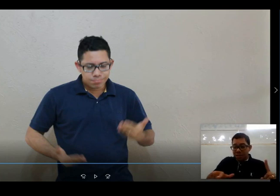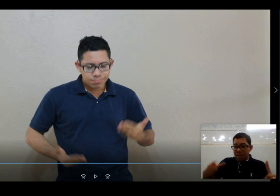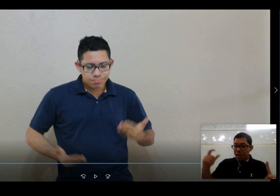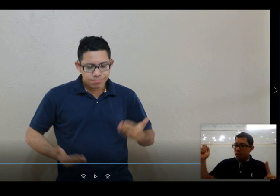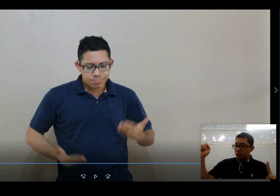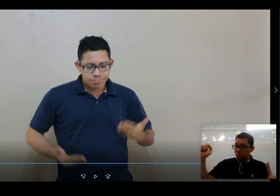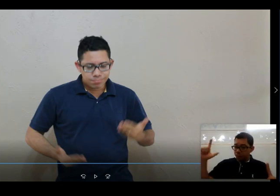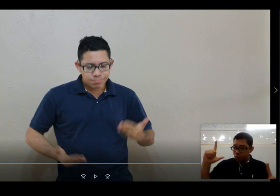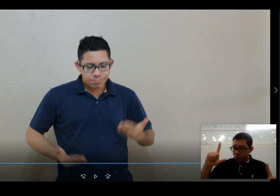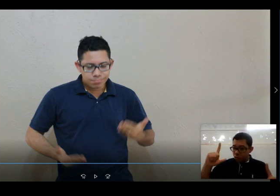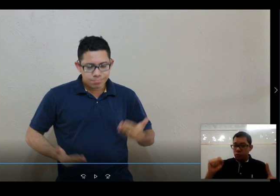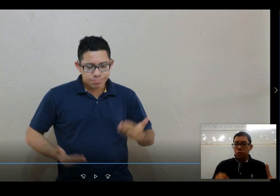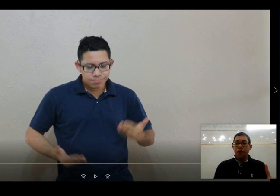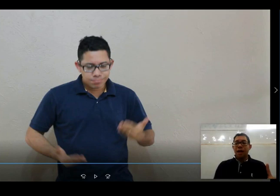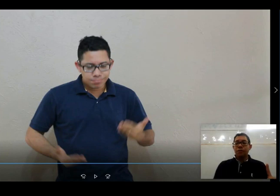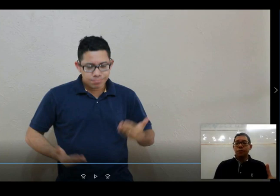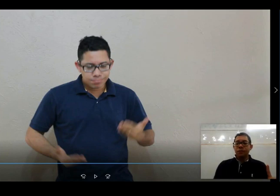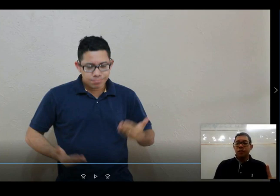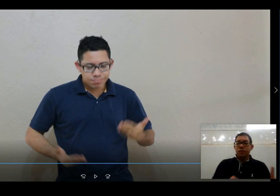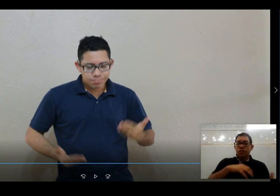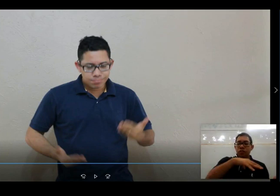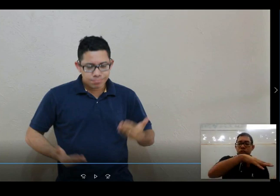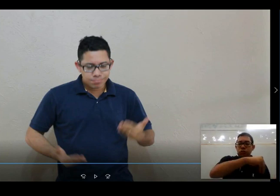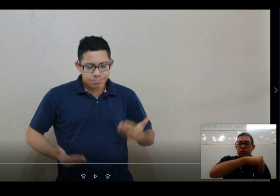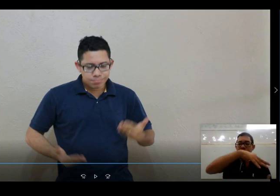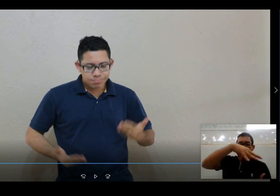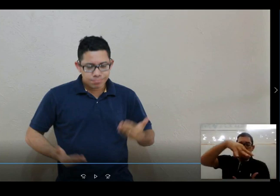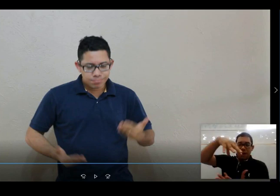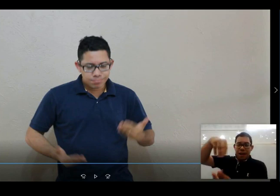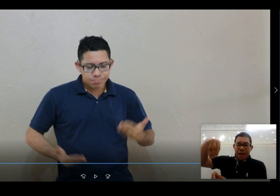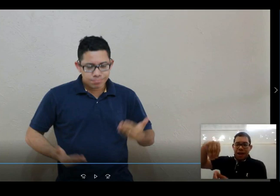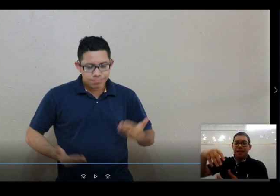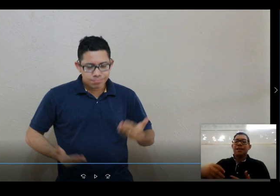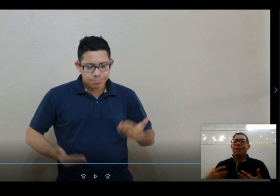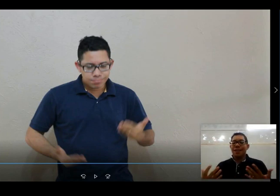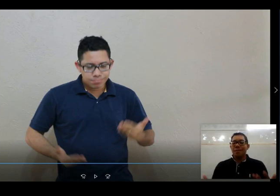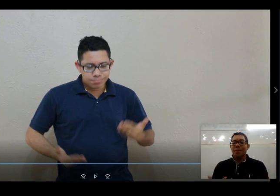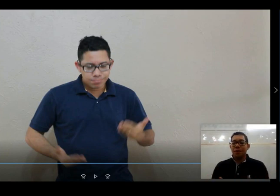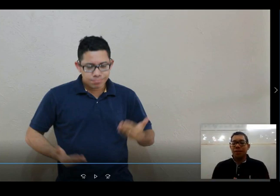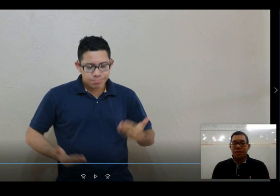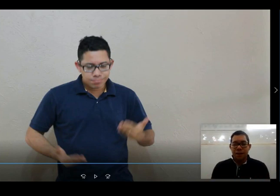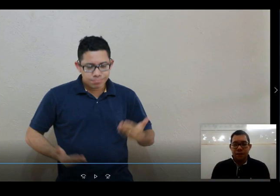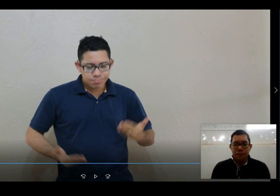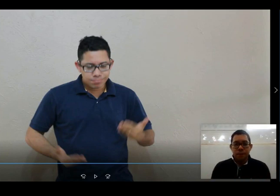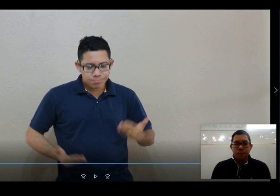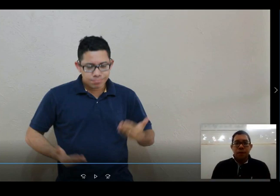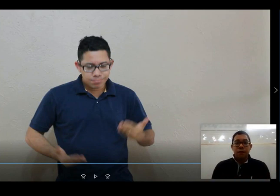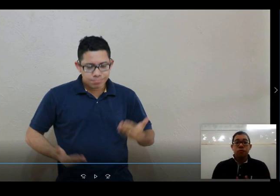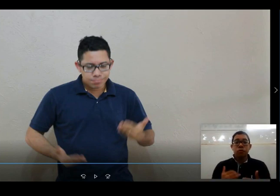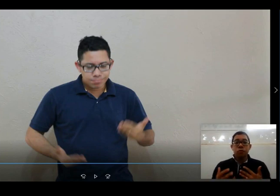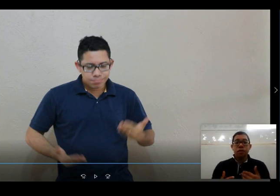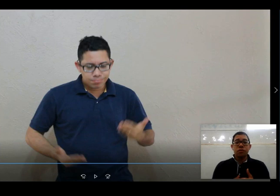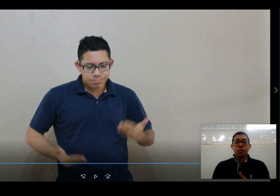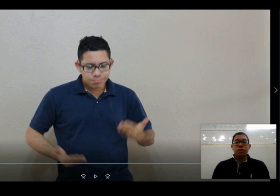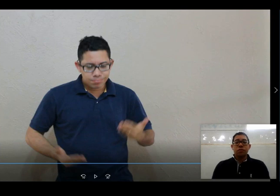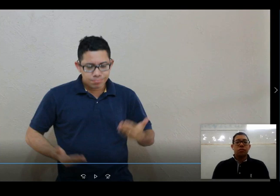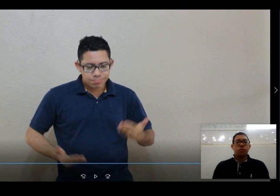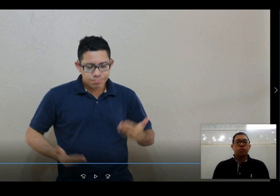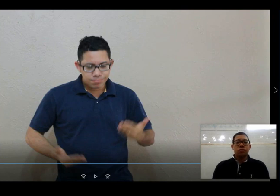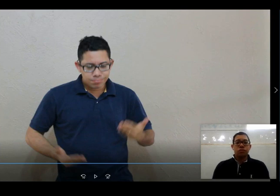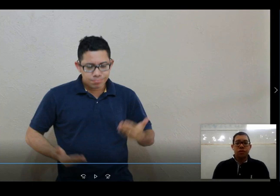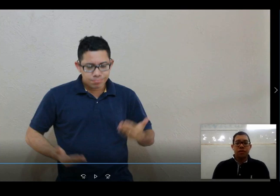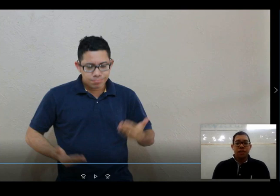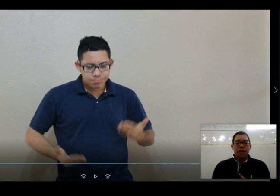coloquei o deserto de outro lado, fiz Jesus indo para lá, né? Para o deserto. Então tudo isso